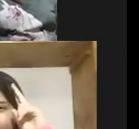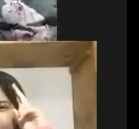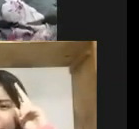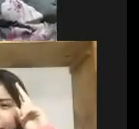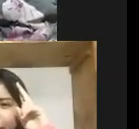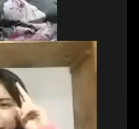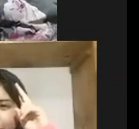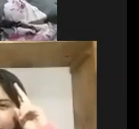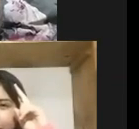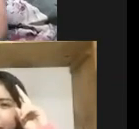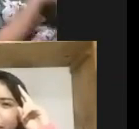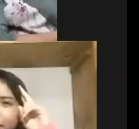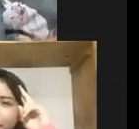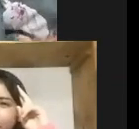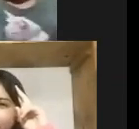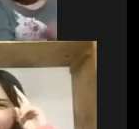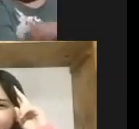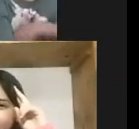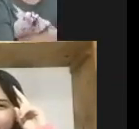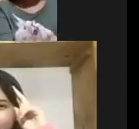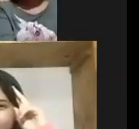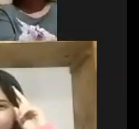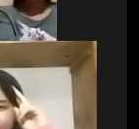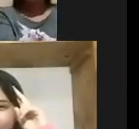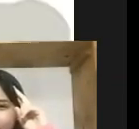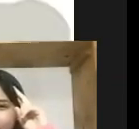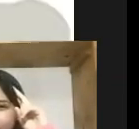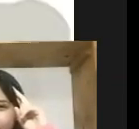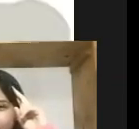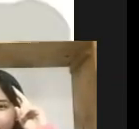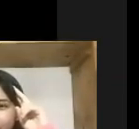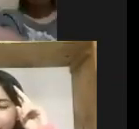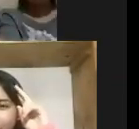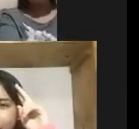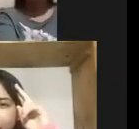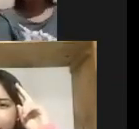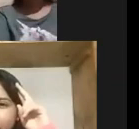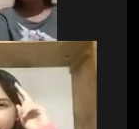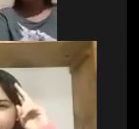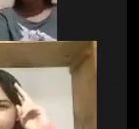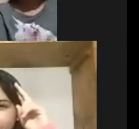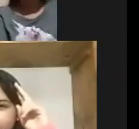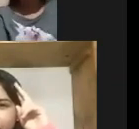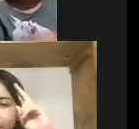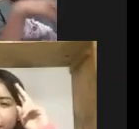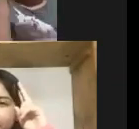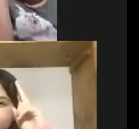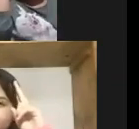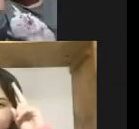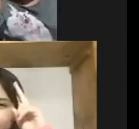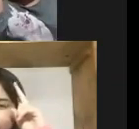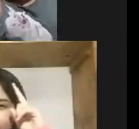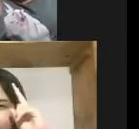cumplida. Cumplida. Esto no parece misión cumplida. Vamos a hacerla otra vez. ¿Va? Una, dos, pero fuerte,